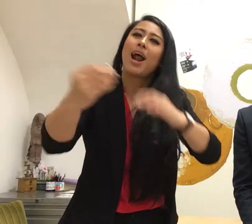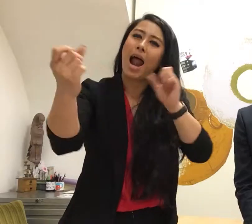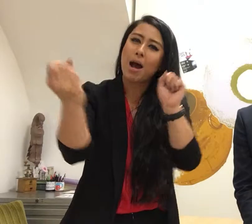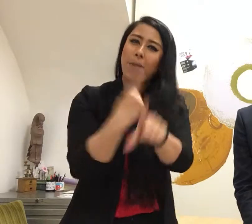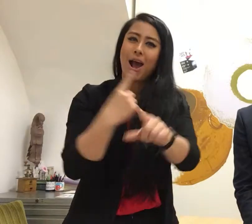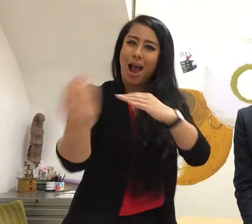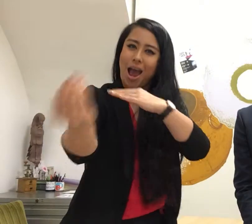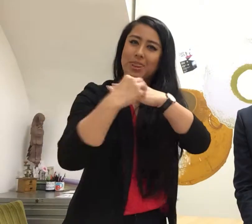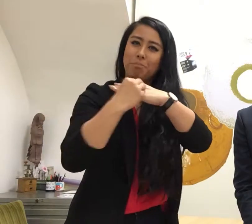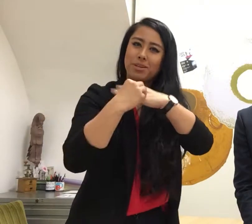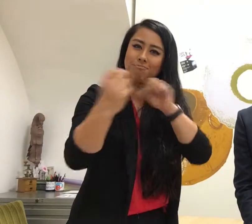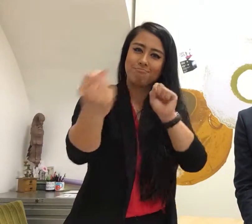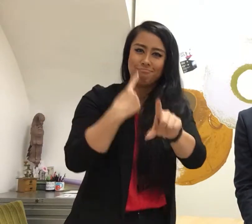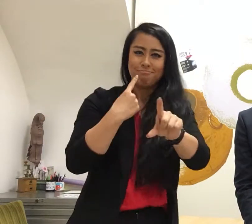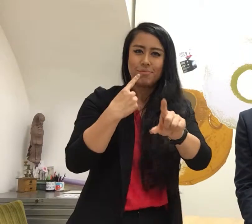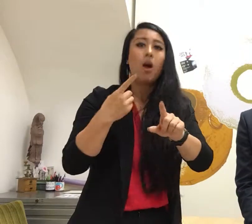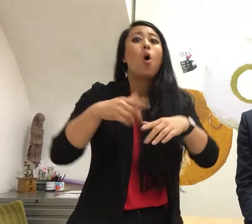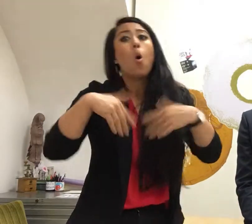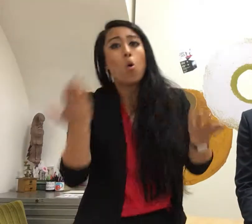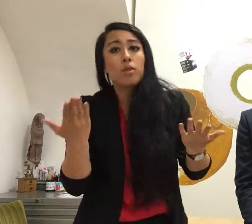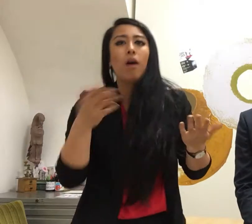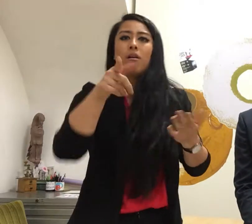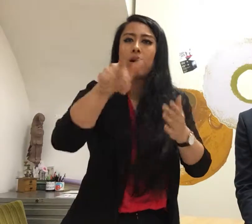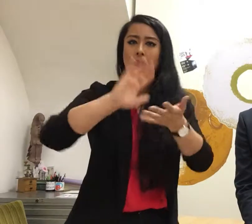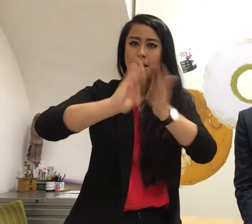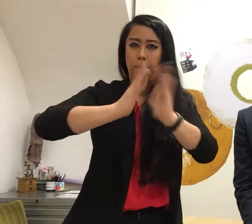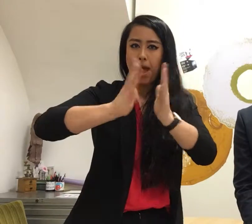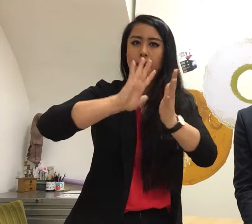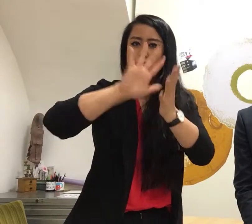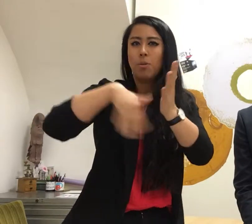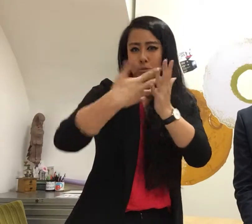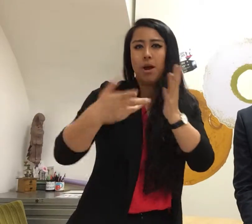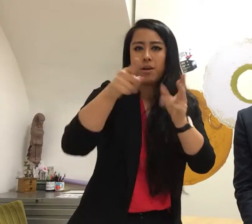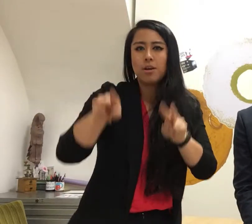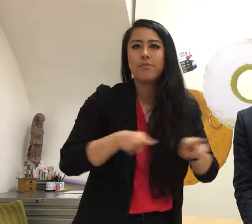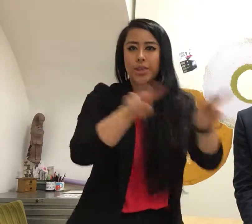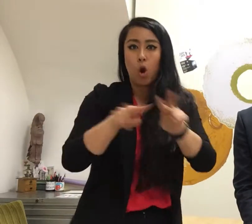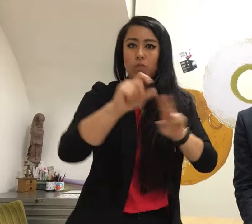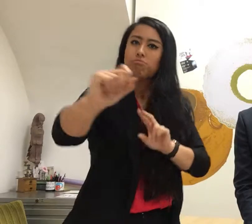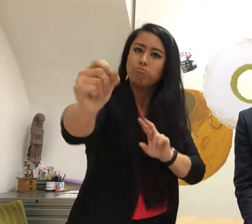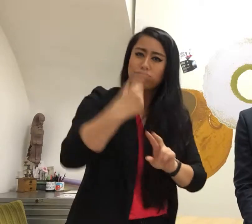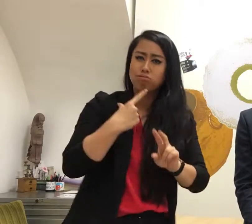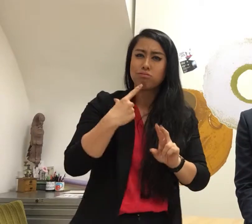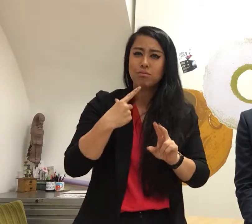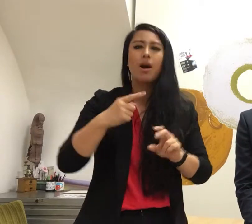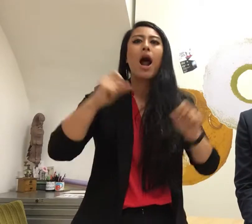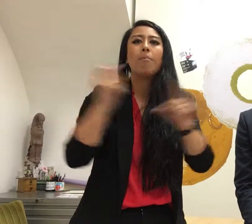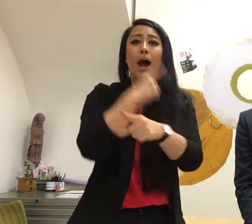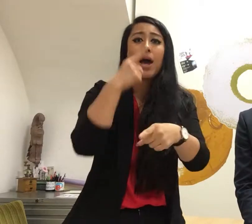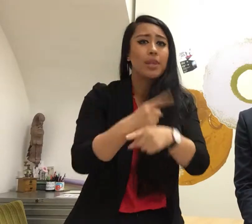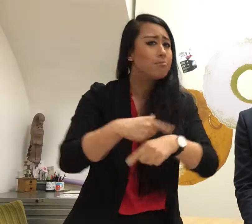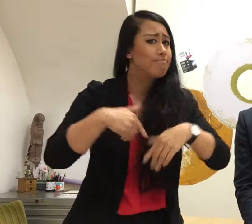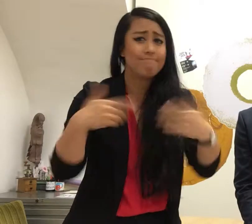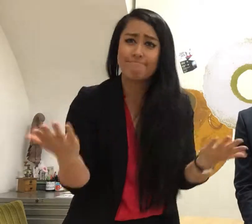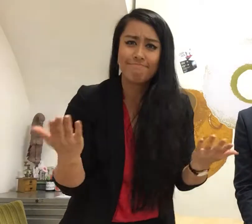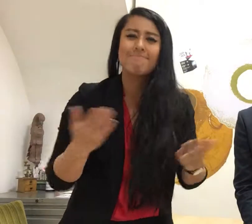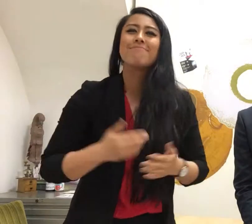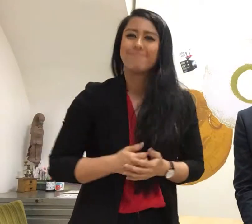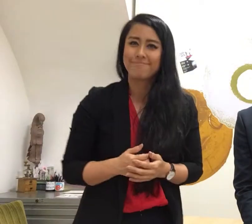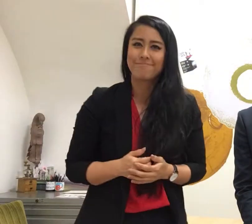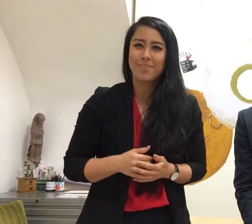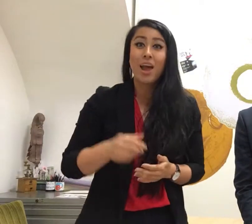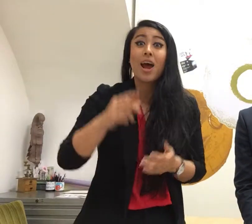Wenn du Interesse hast, dann kannst du dich anmelden. Schick einfach ein E-Mail oder ein Gebärdensprachvideo an